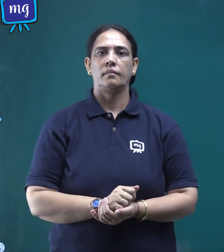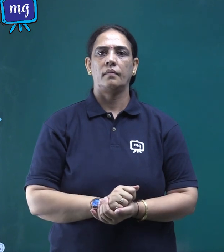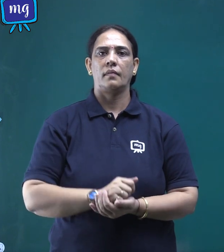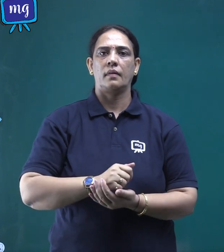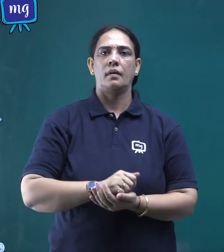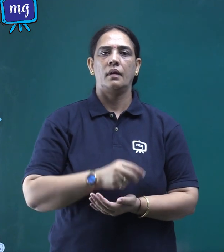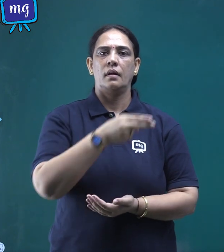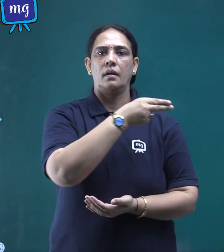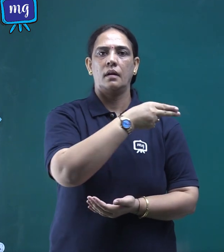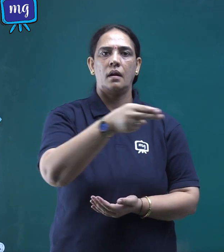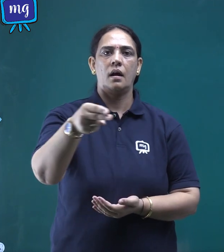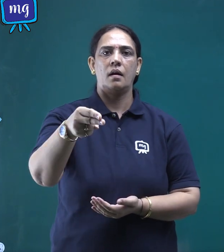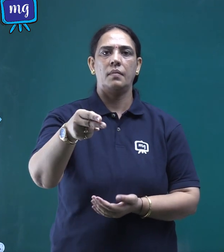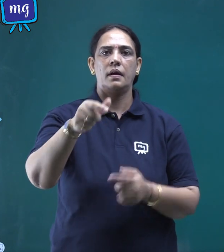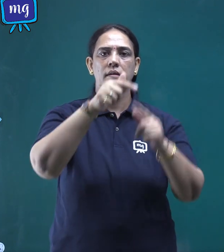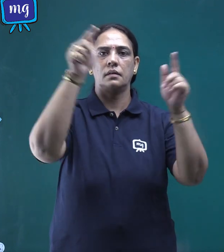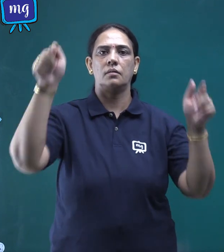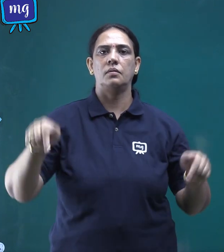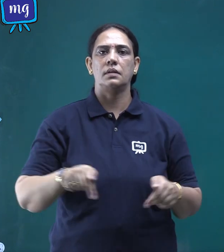समांतर चतुर्भुज के